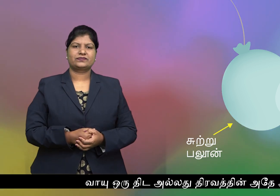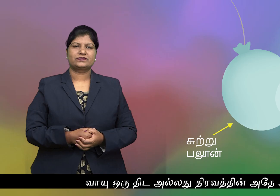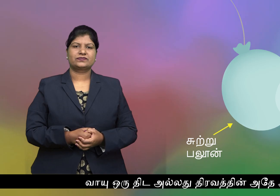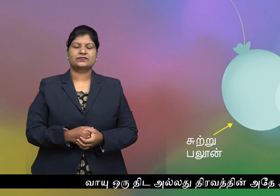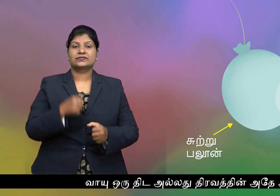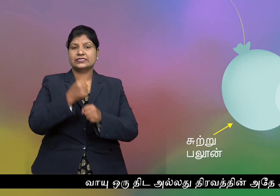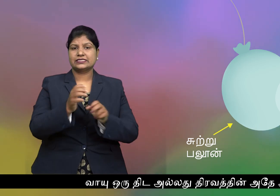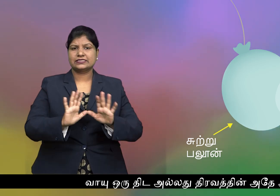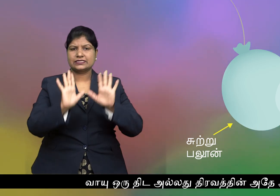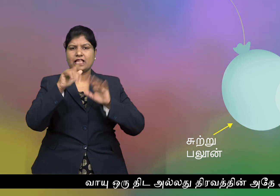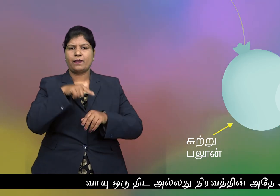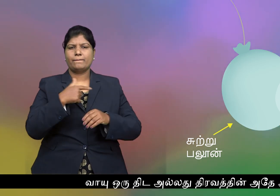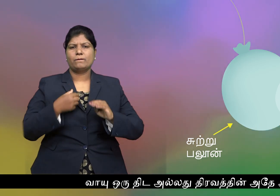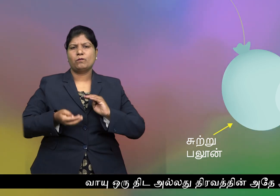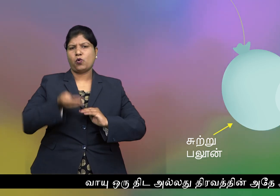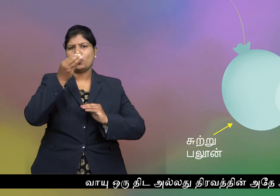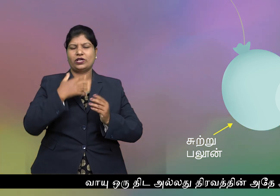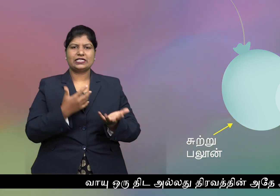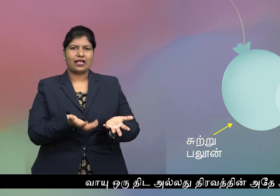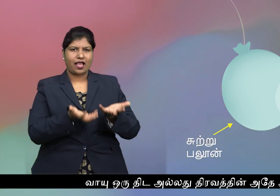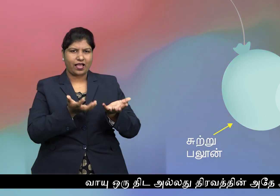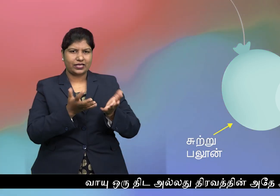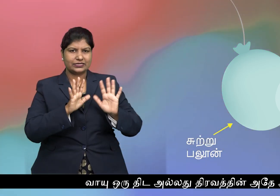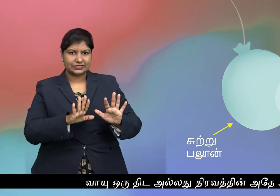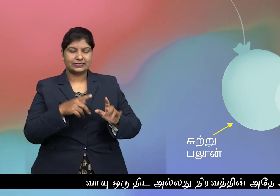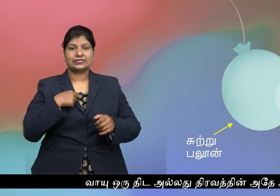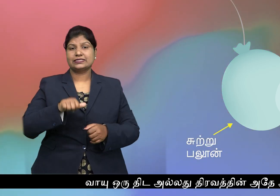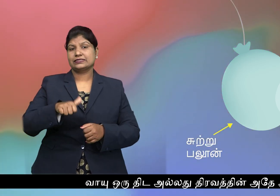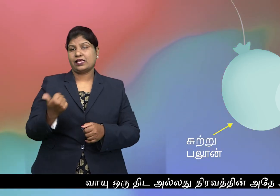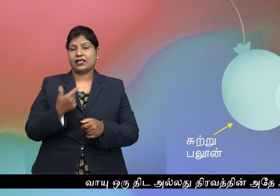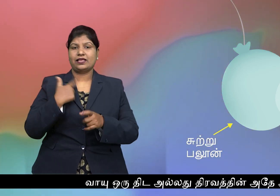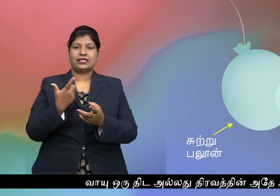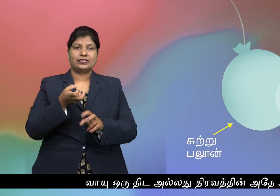வாயு ஒரு திட அல்லது திரவத்தின் அதே அளவை விட